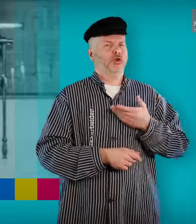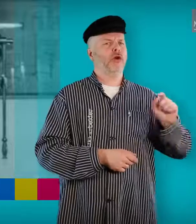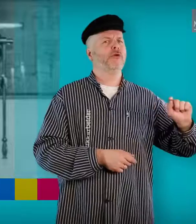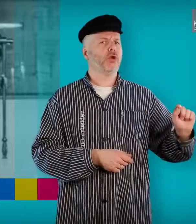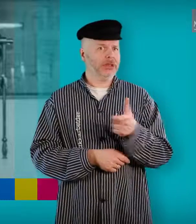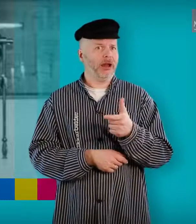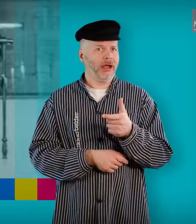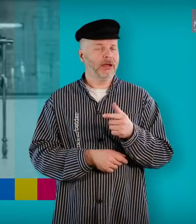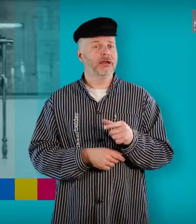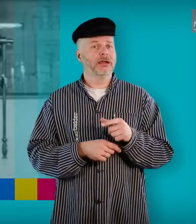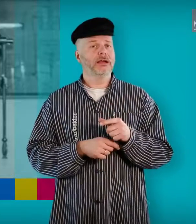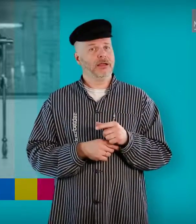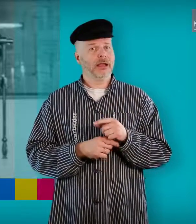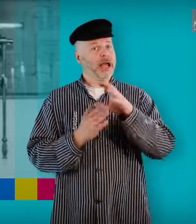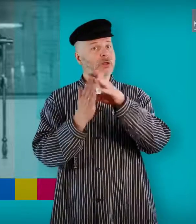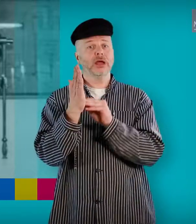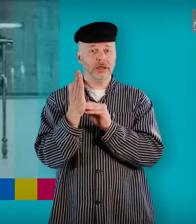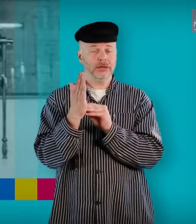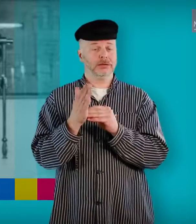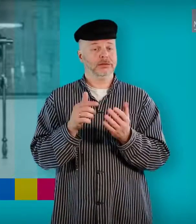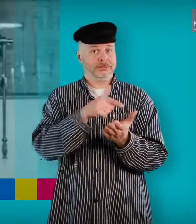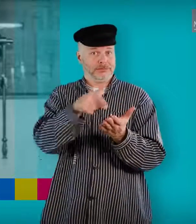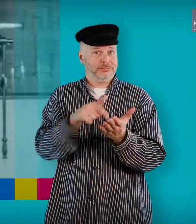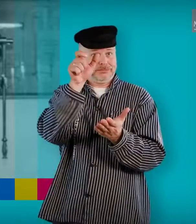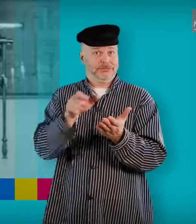Resultatet var at lodderne mottok mer enn de klarte å holde tritt med,